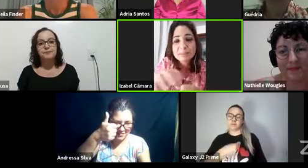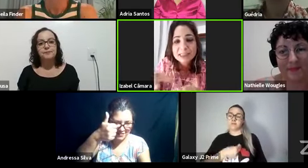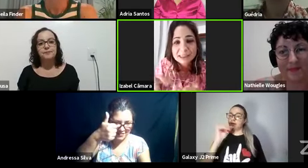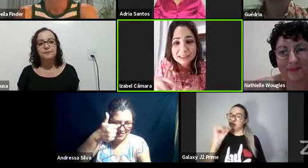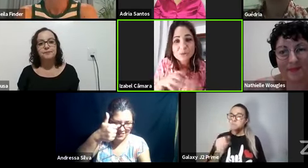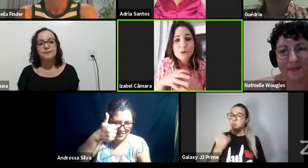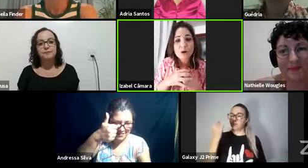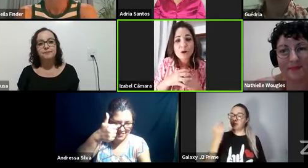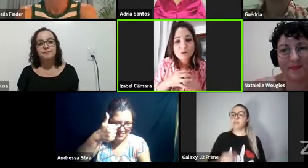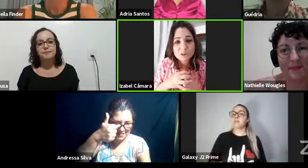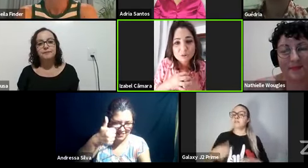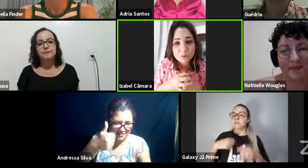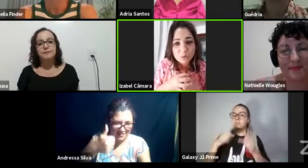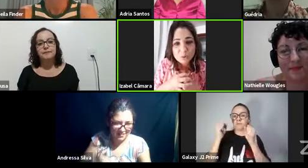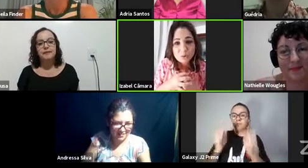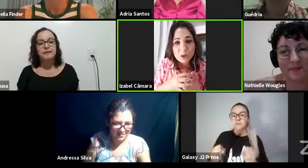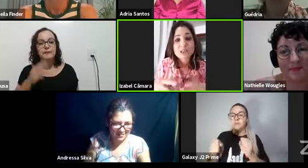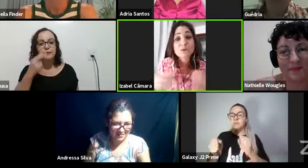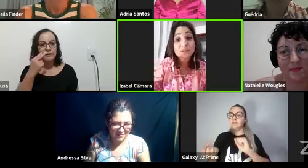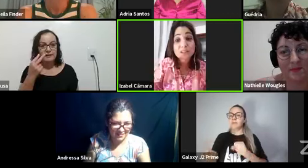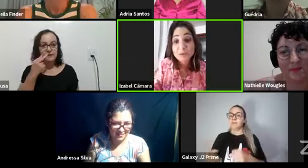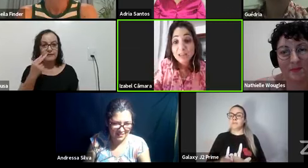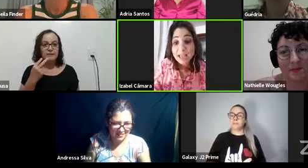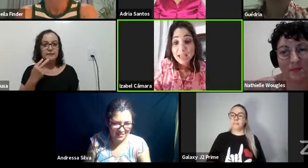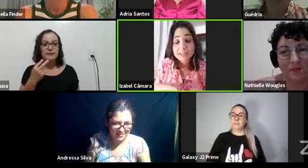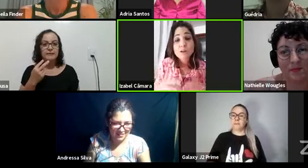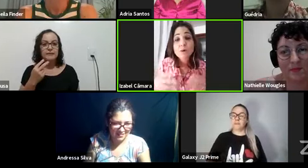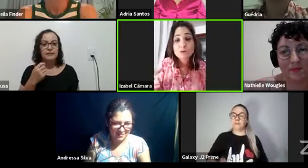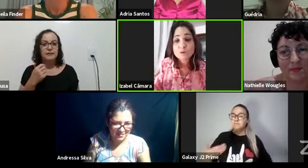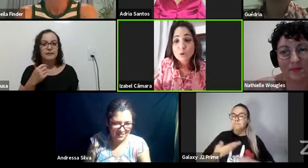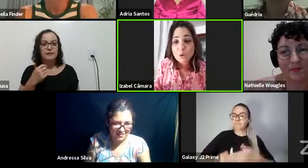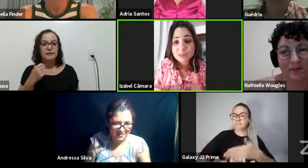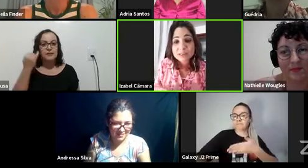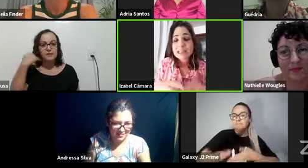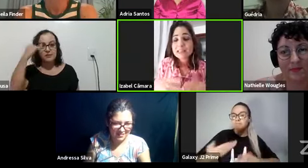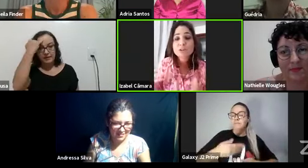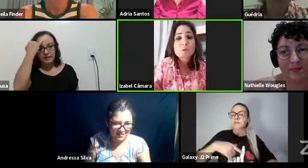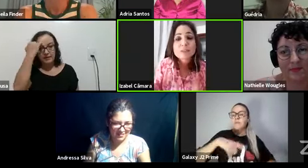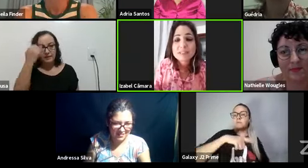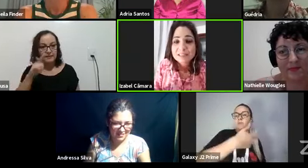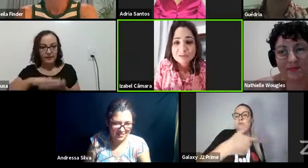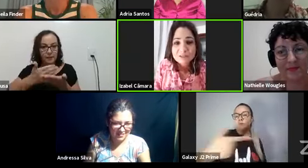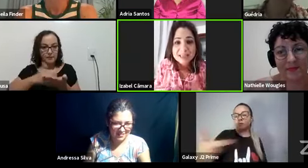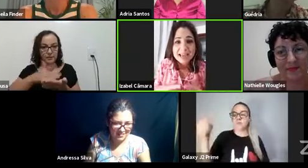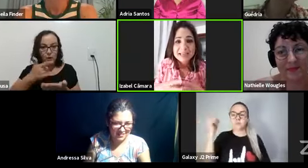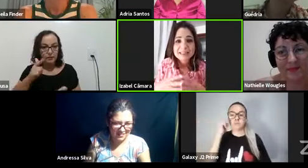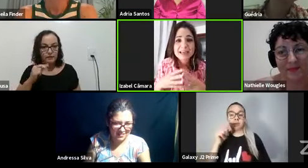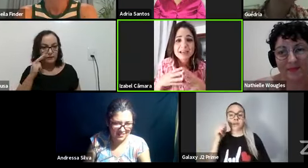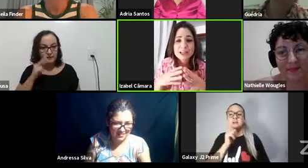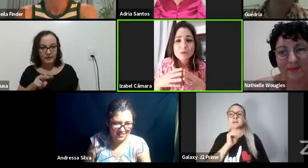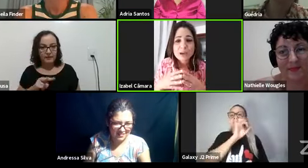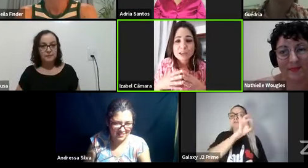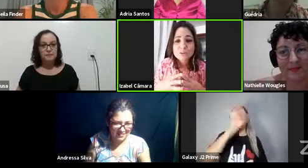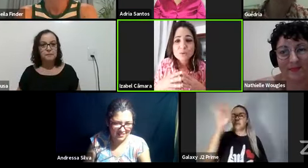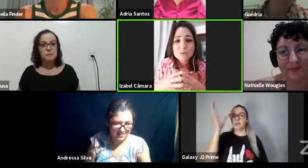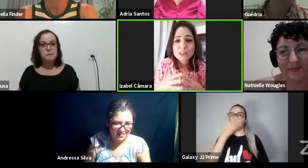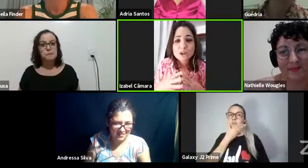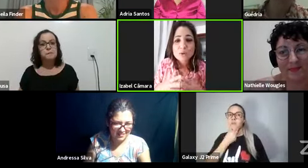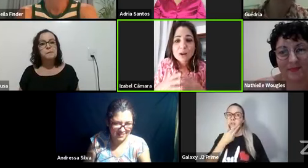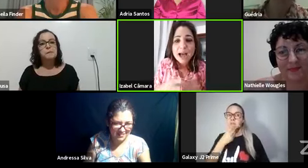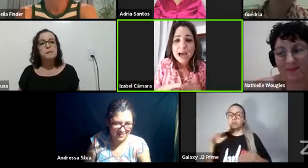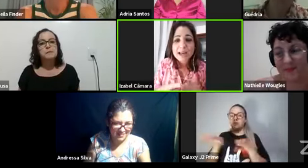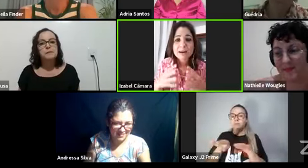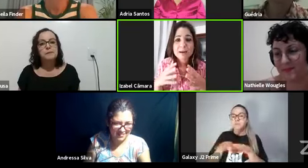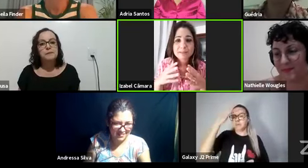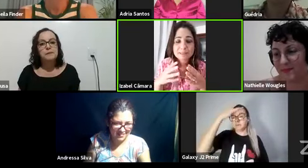sempre inspirando o nosso entorno, as outras mulheres, os homens, as pessoas sem deficiência. Eu acho que o